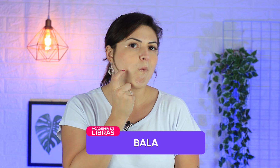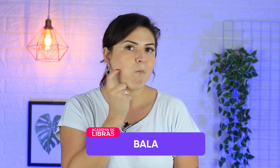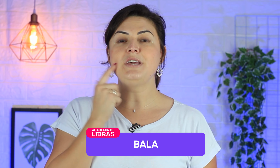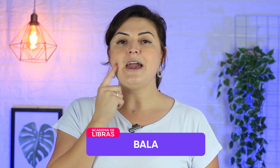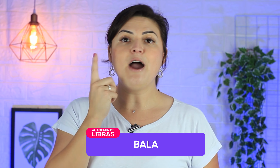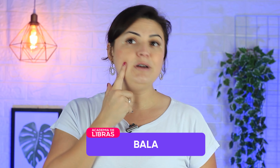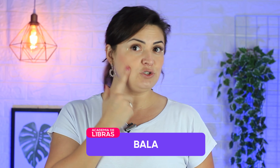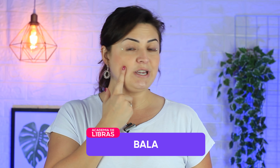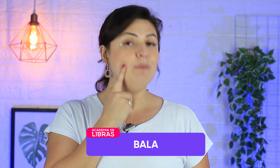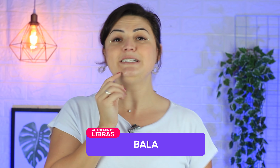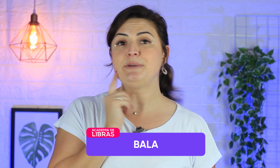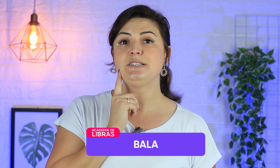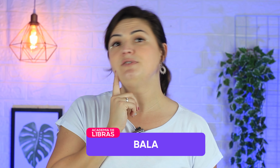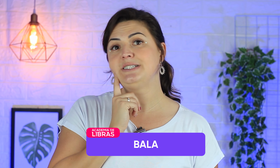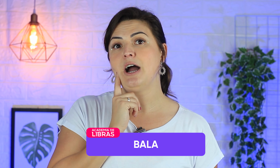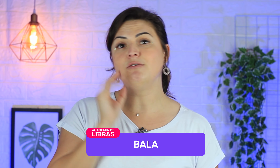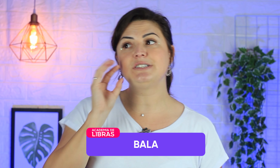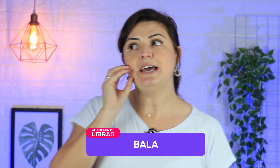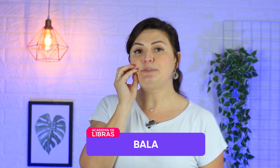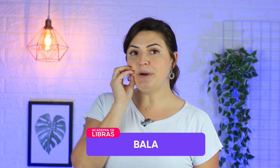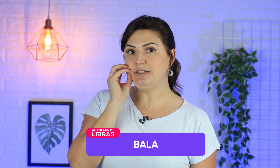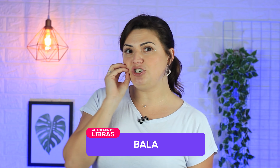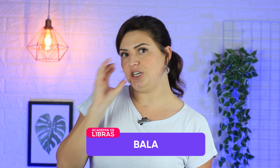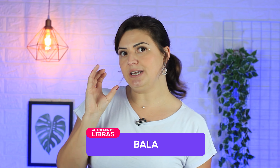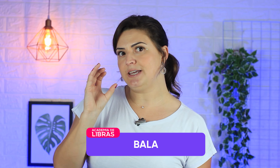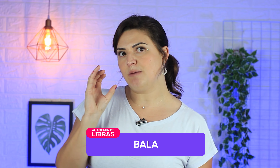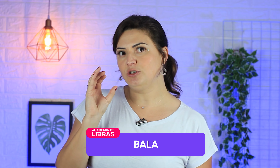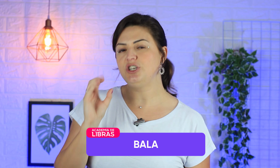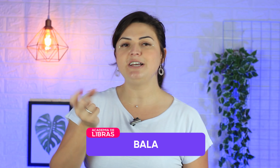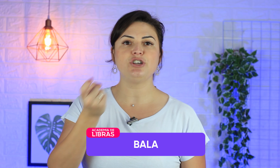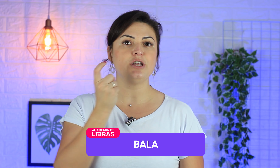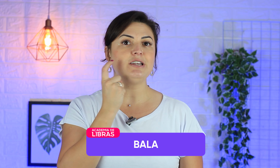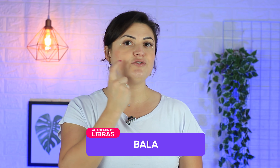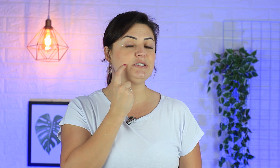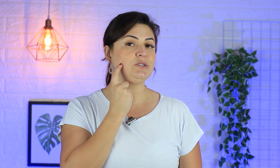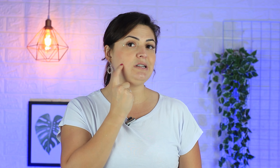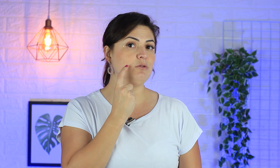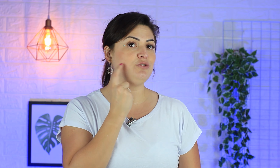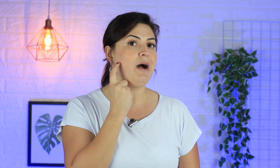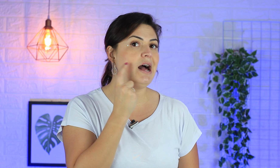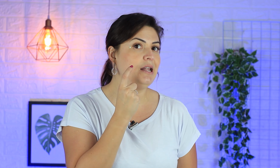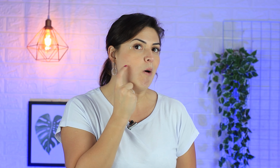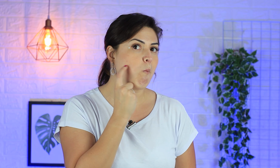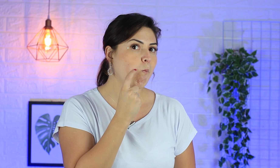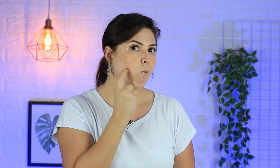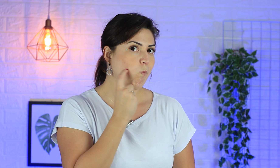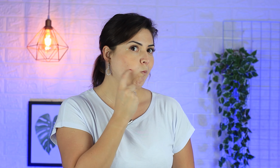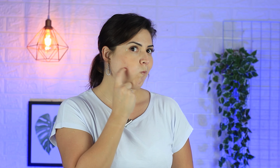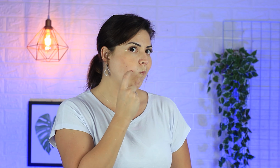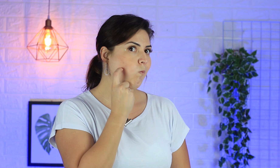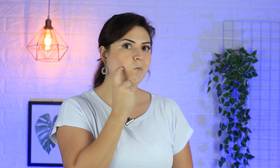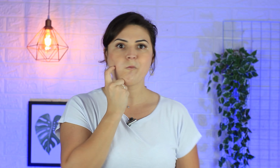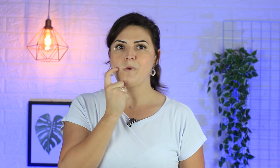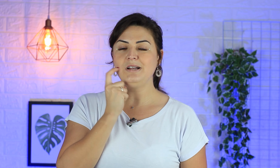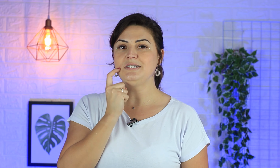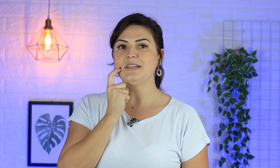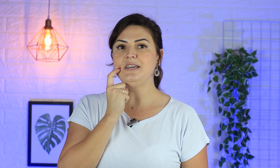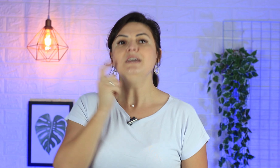ó. Por quê? Isso aqui é uma expressão facial. Você expandir aqui a bochecha, na hora de fazer o sinal de bala... Esse aqui,